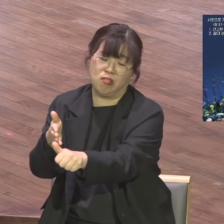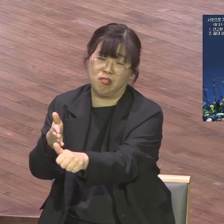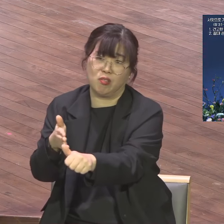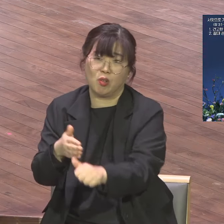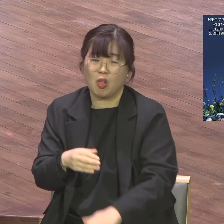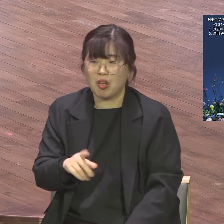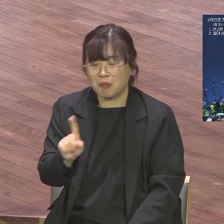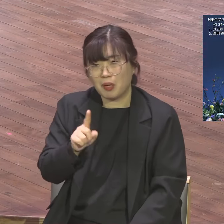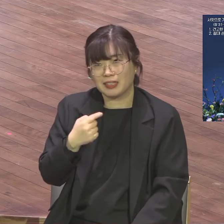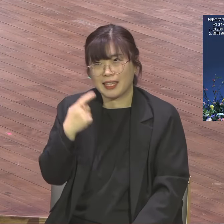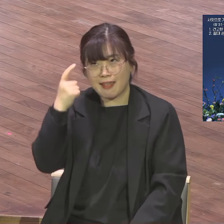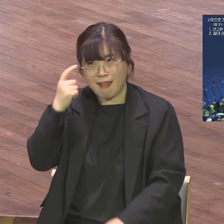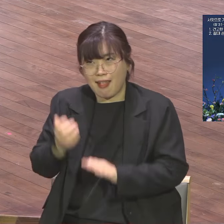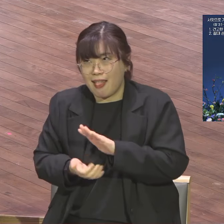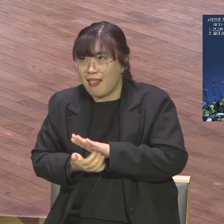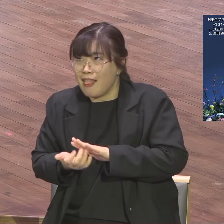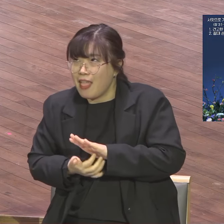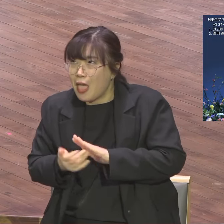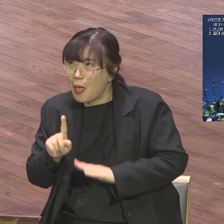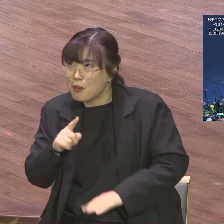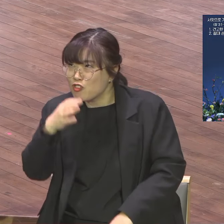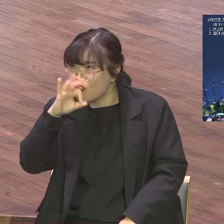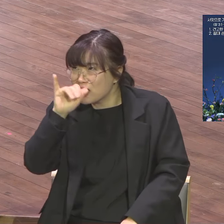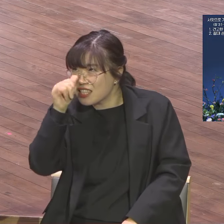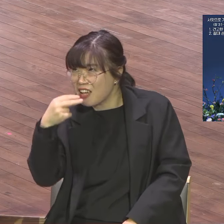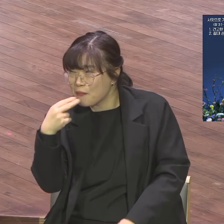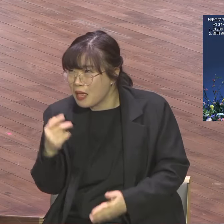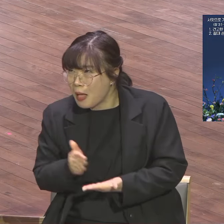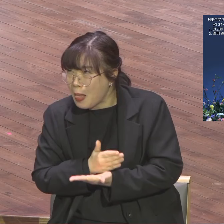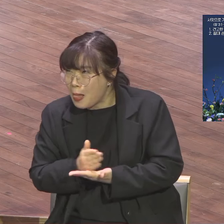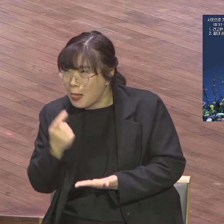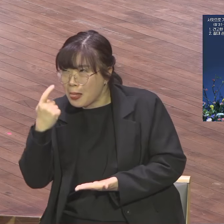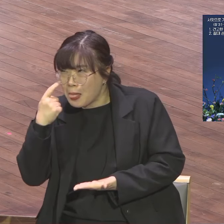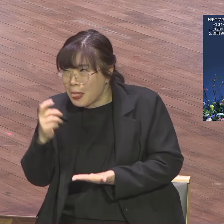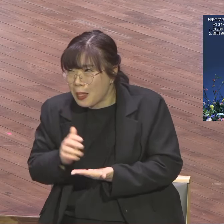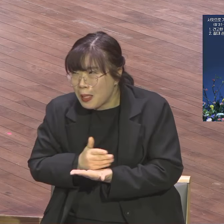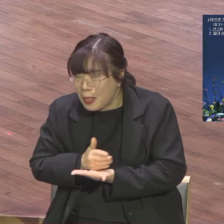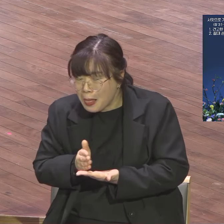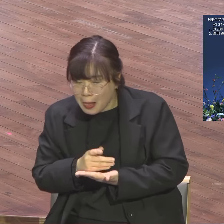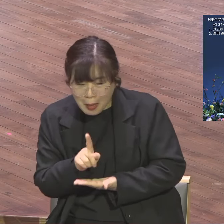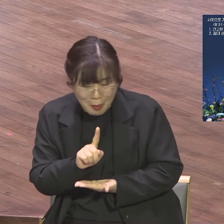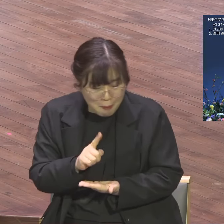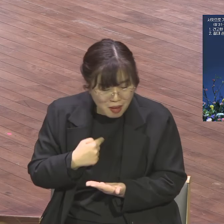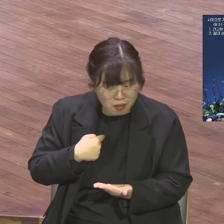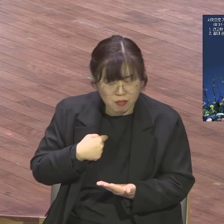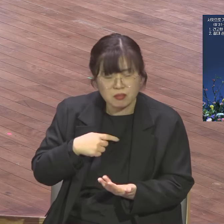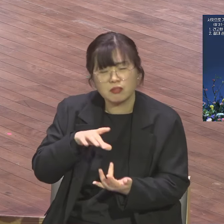무조건 그것도 절대 순종이 절대 순종. 응답 받을 때는요.